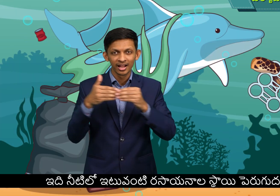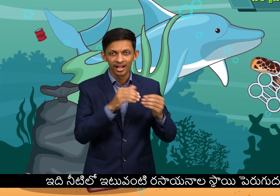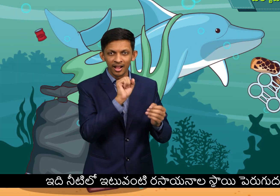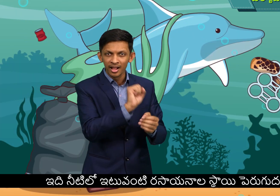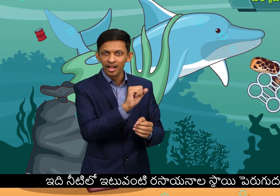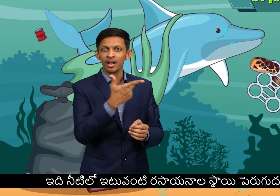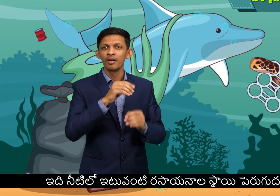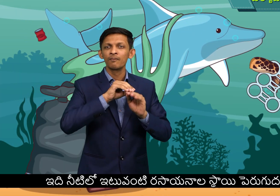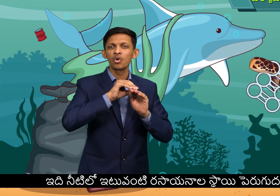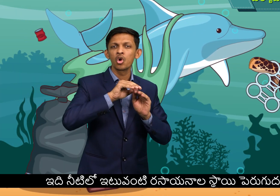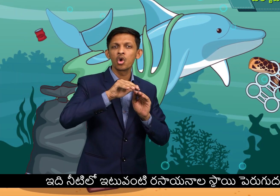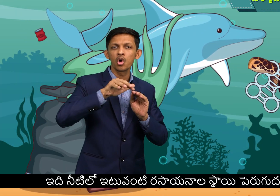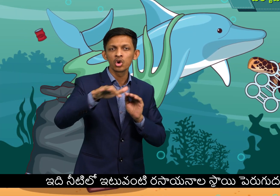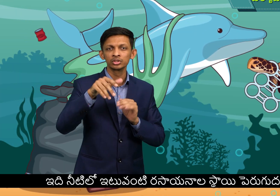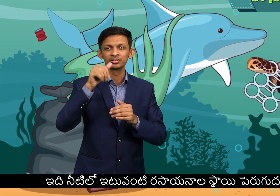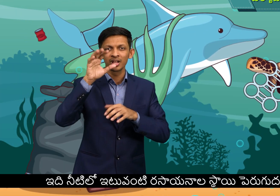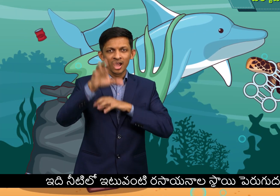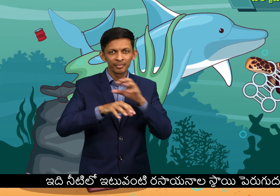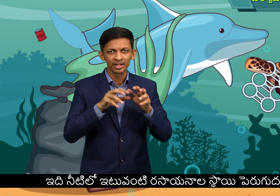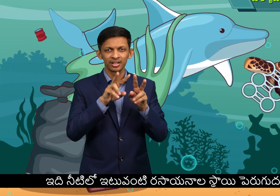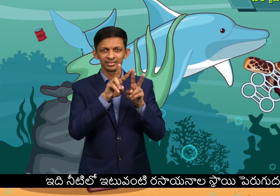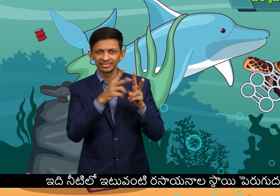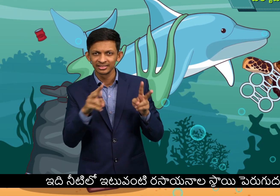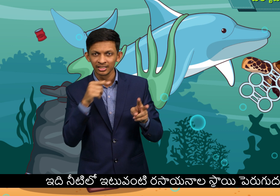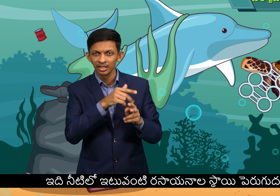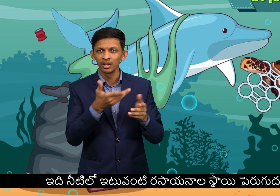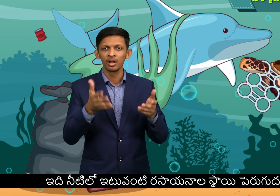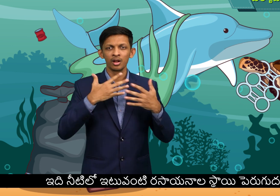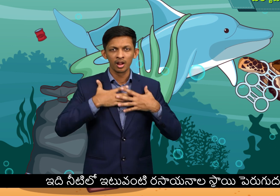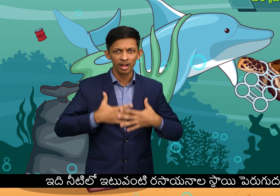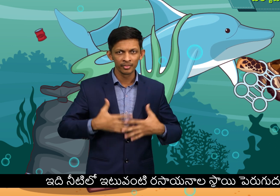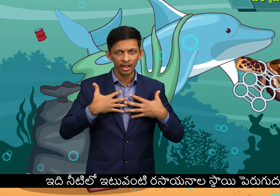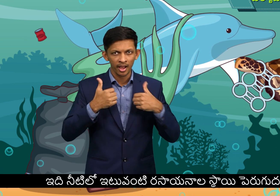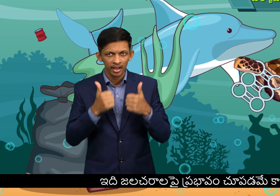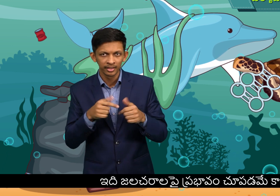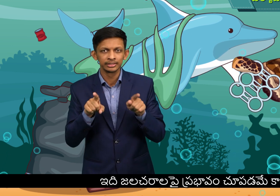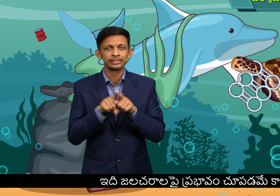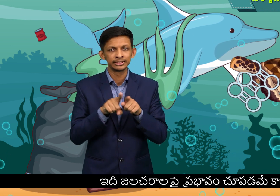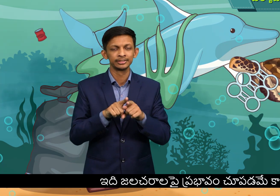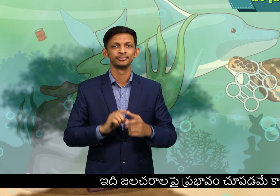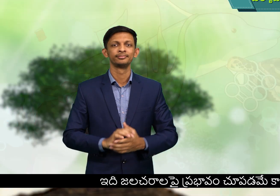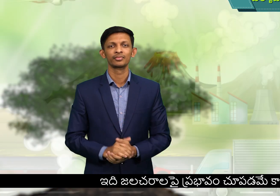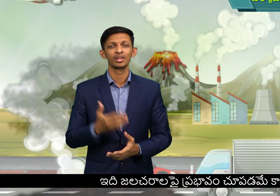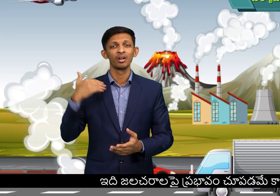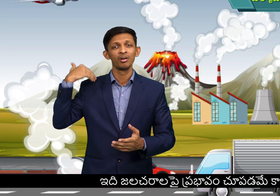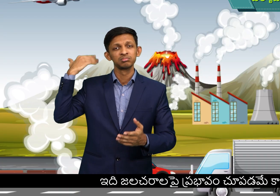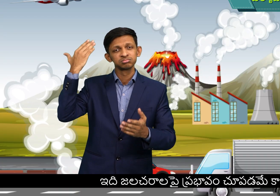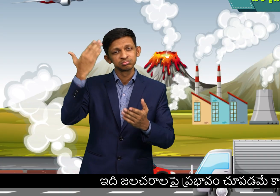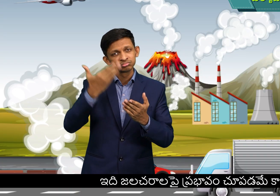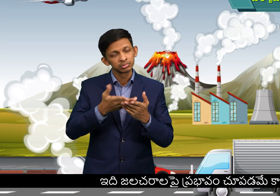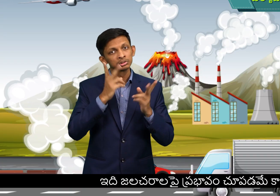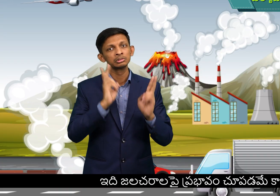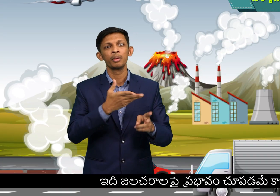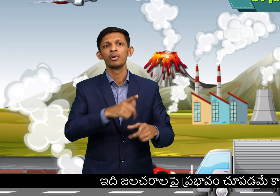ఇది నీటిలో ఇటువంటి రసాయనాల స్థాయి పెరుగుదలకు దారితీస్తుంది. ఇది జలరాశులపై